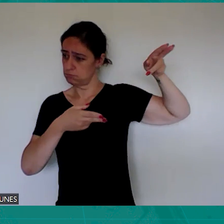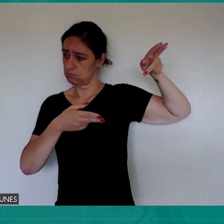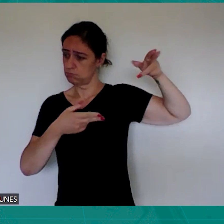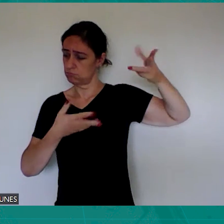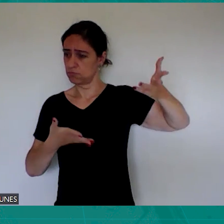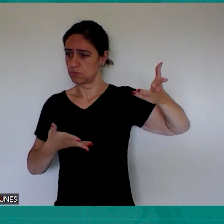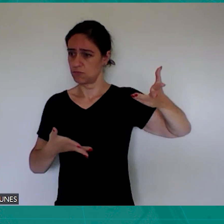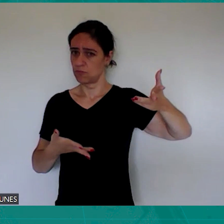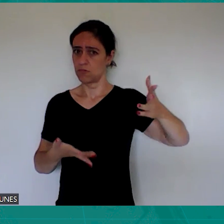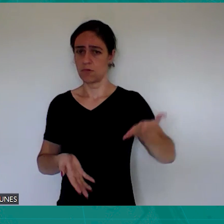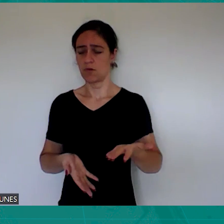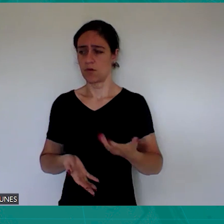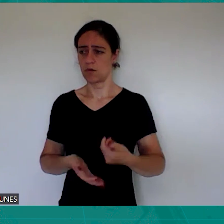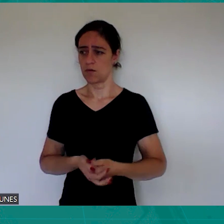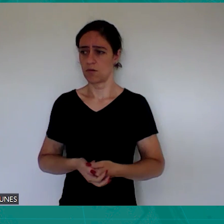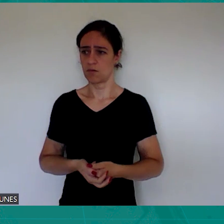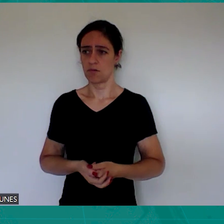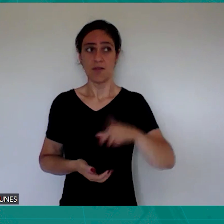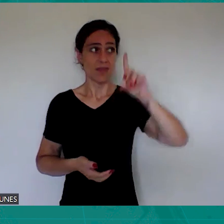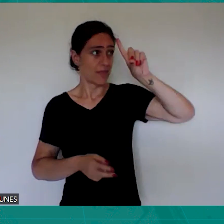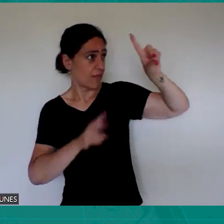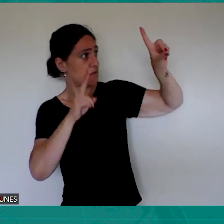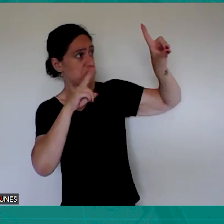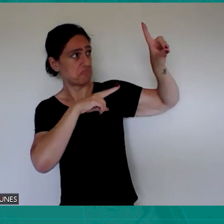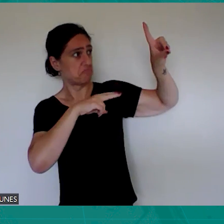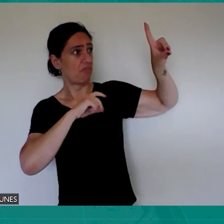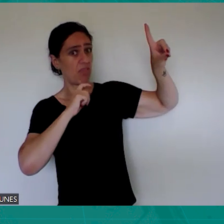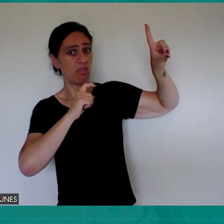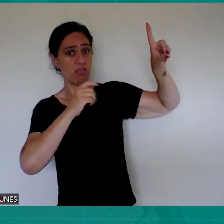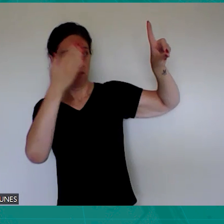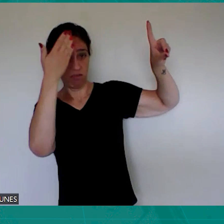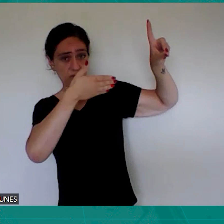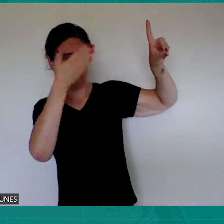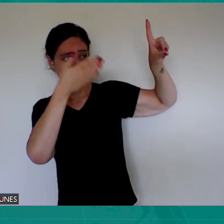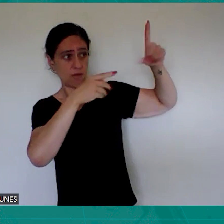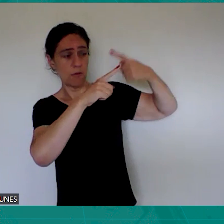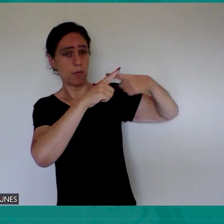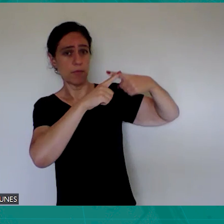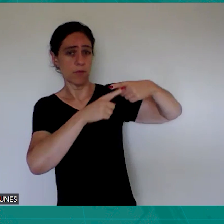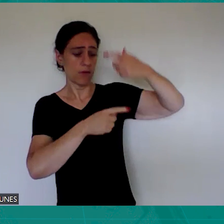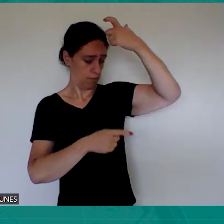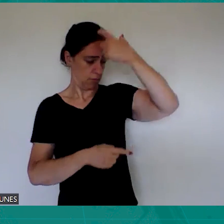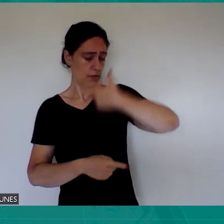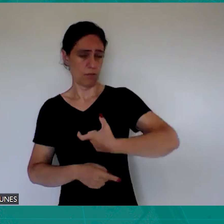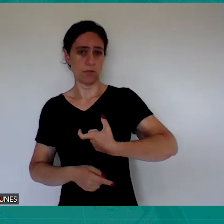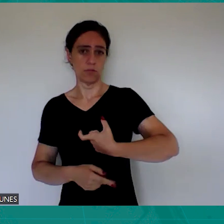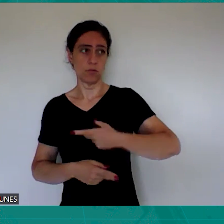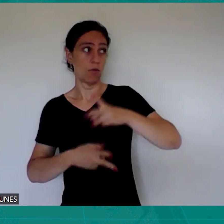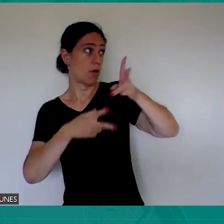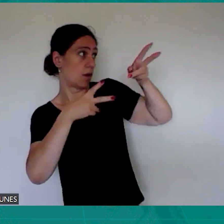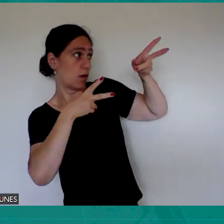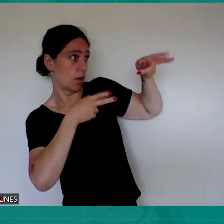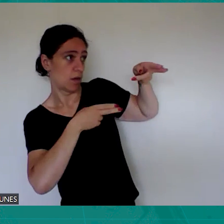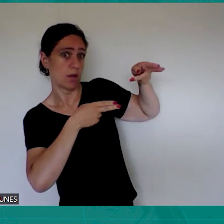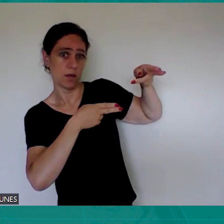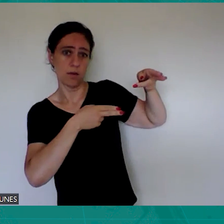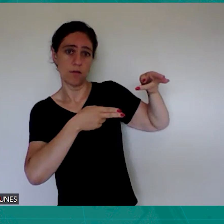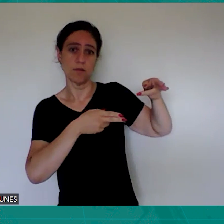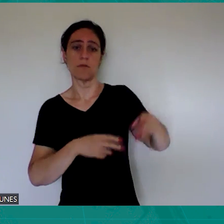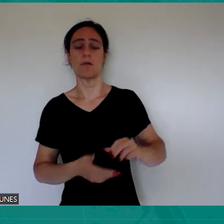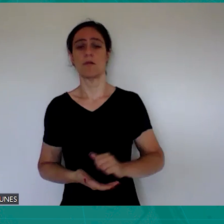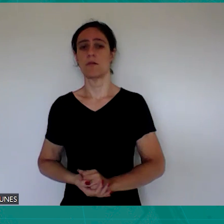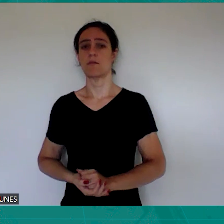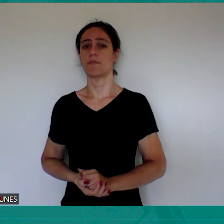Deus, Ele é invisível e nem vai ver, porque eu sou a imagem do Pai, né? Colossenses 1,15, não é